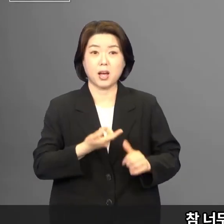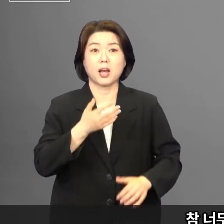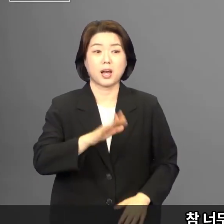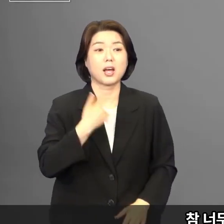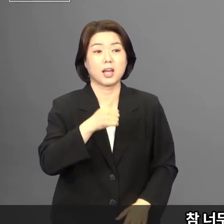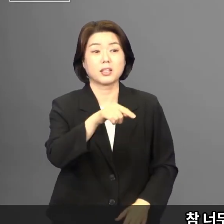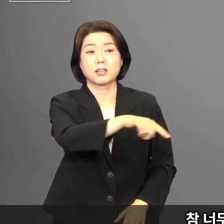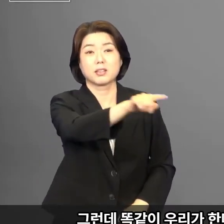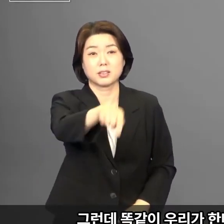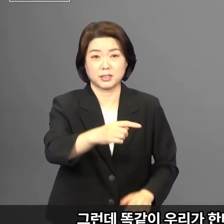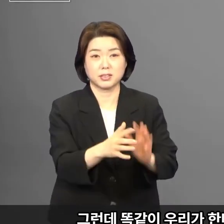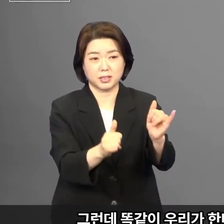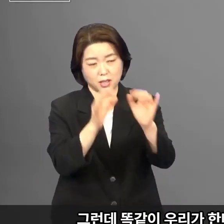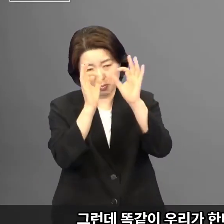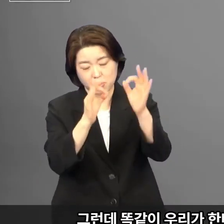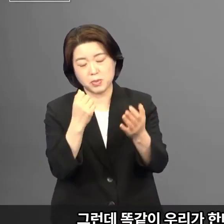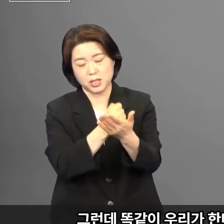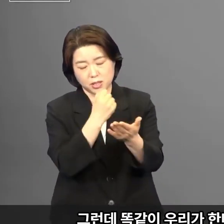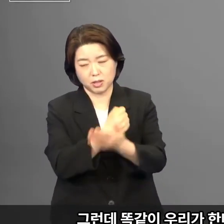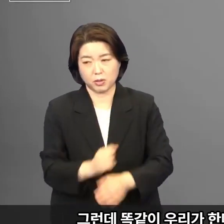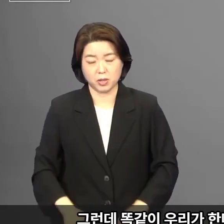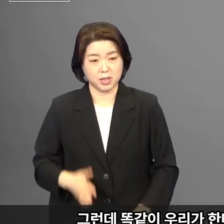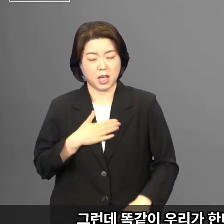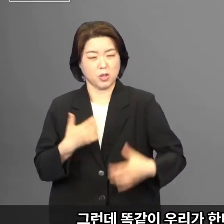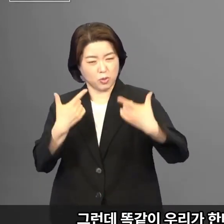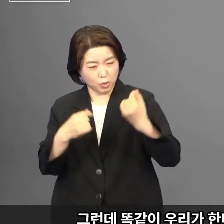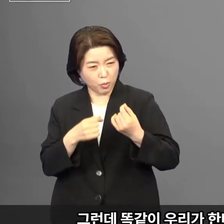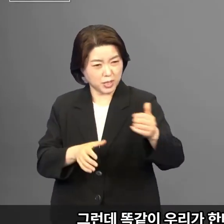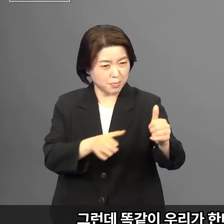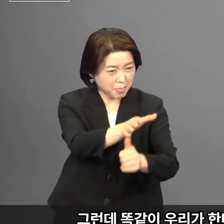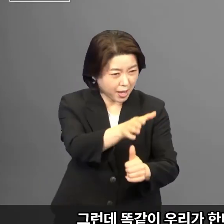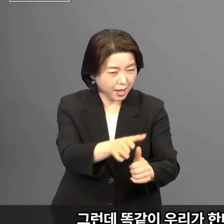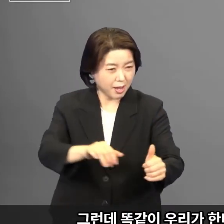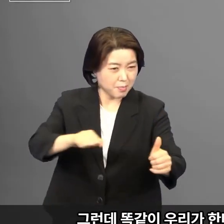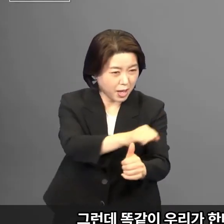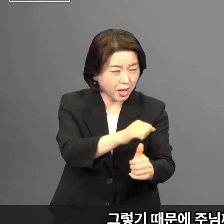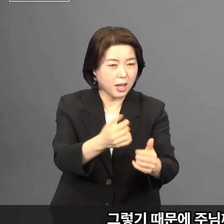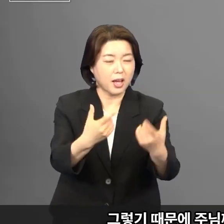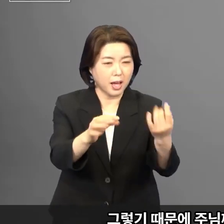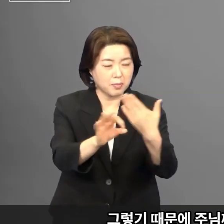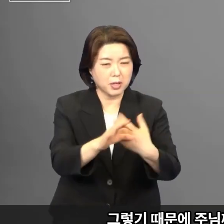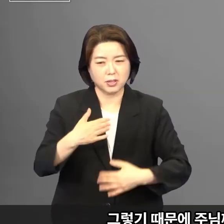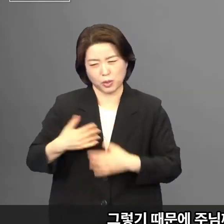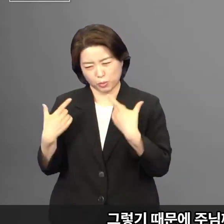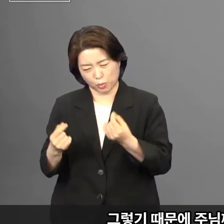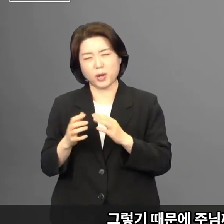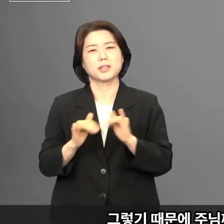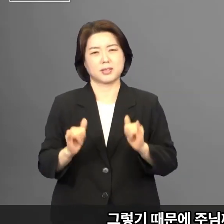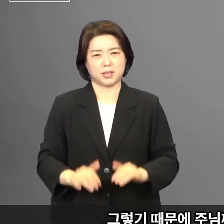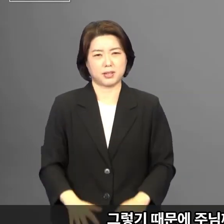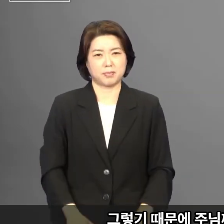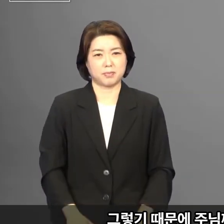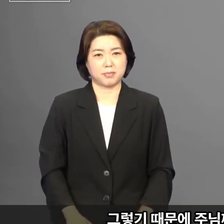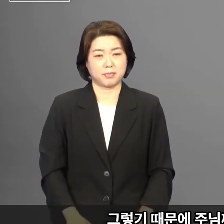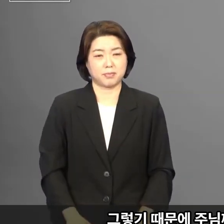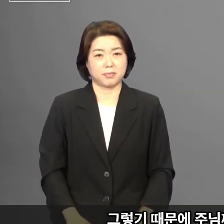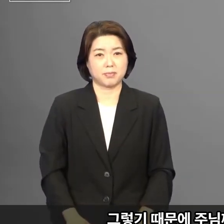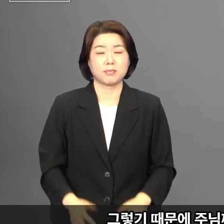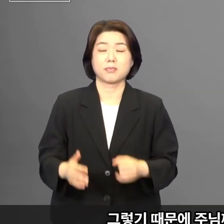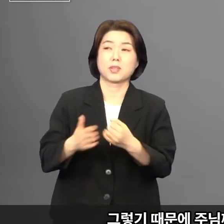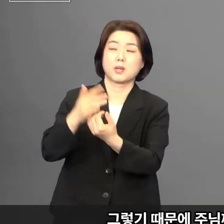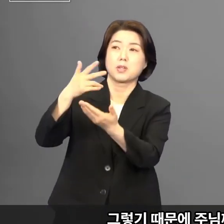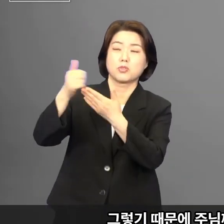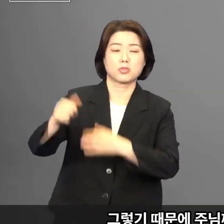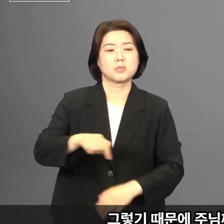너무나 안타깝죠. 그런데 똑같이 우리가 한다면 우리도 똑같이 되는 거예요. 그렇기 때문에 주님께서는